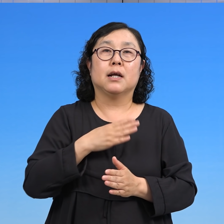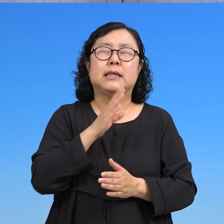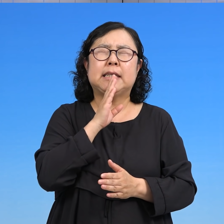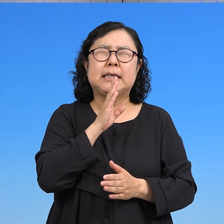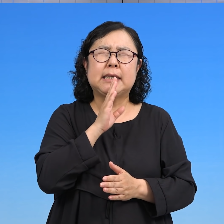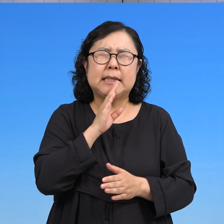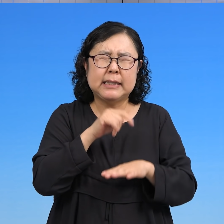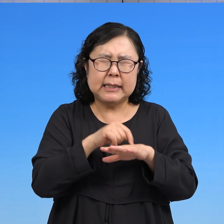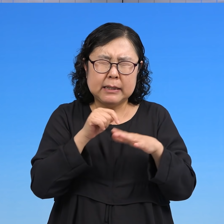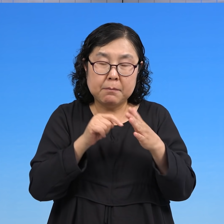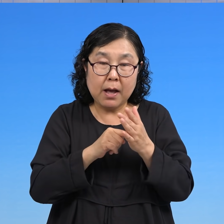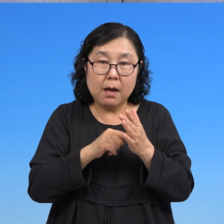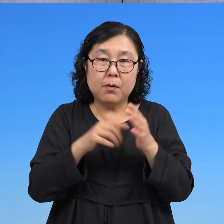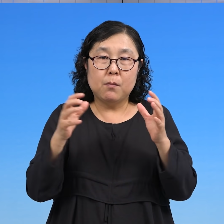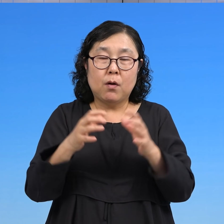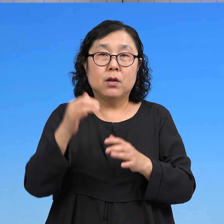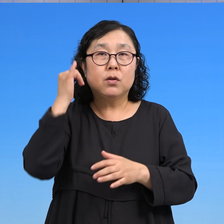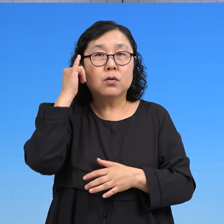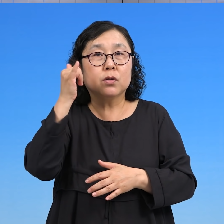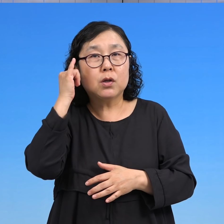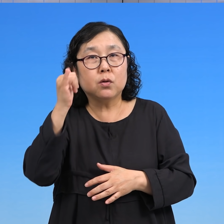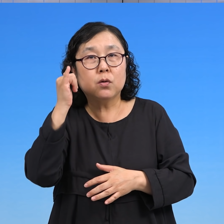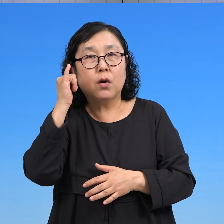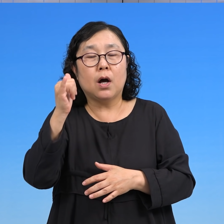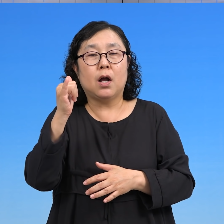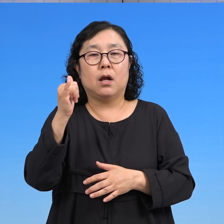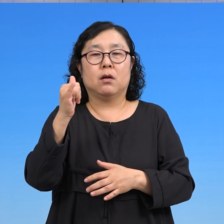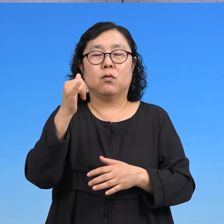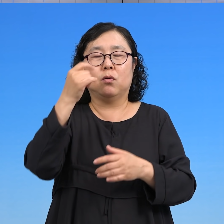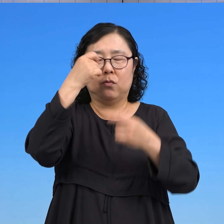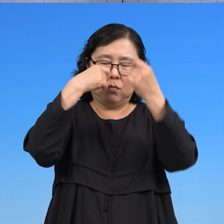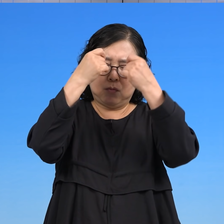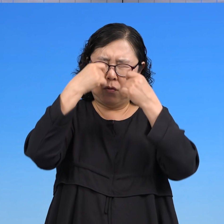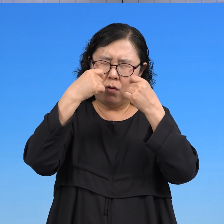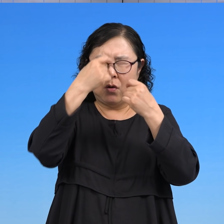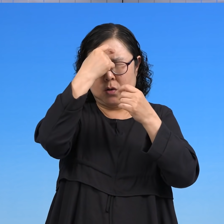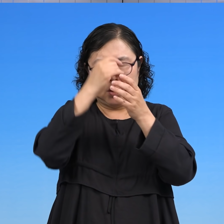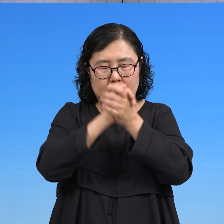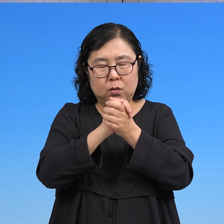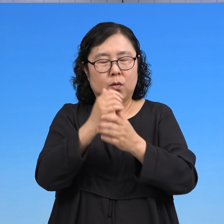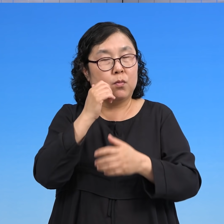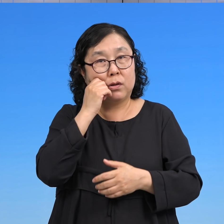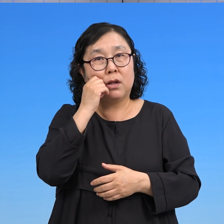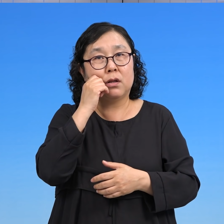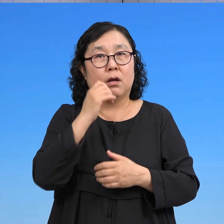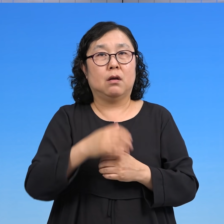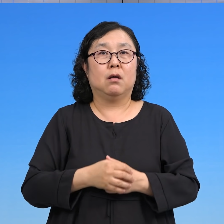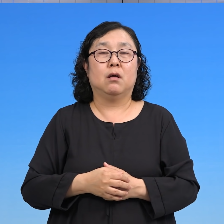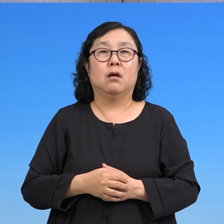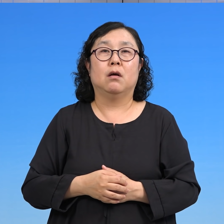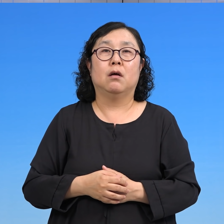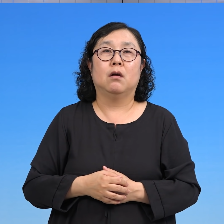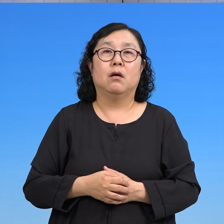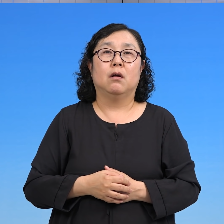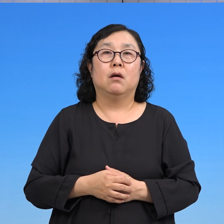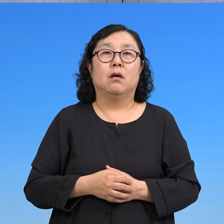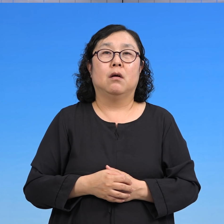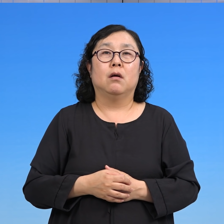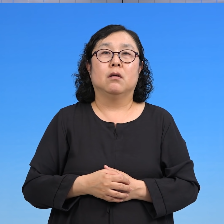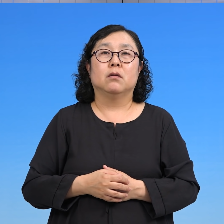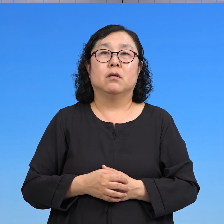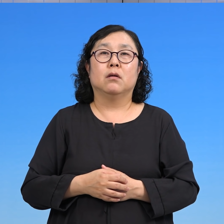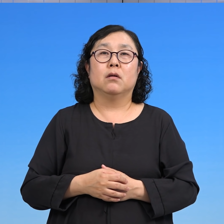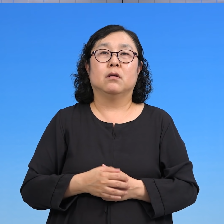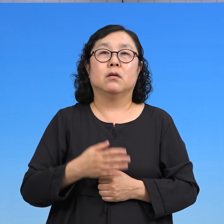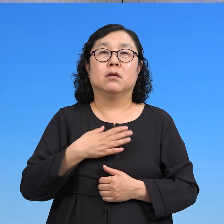80가정에 제가 진심을 담아 다 전화해드리고 눈물로 기도해드릴 자신이 없더라고요. 한 40가정 넘어가면 형식으로 할 것 밖에